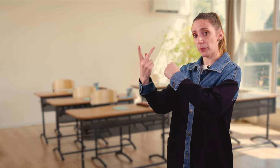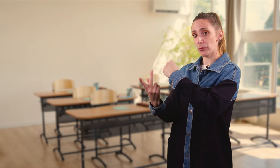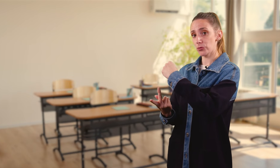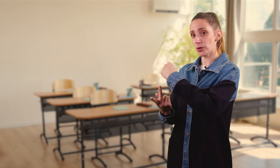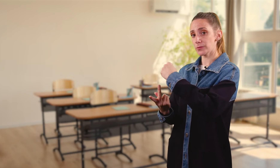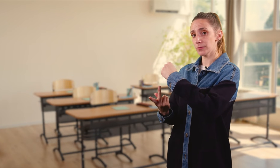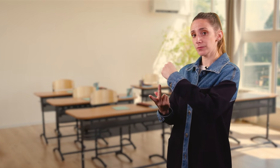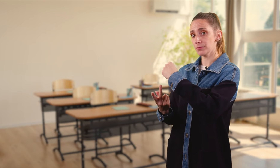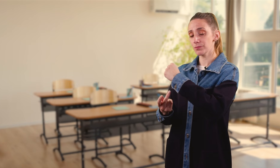Proforme.